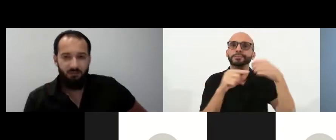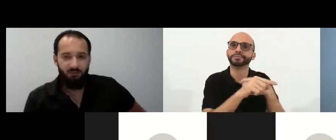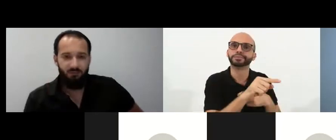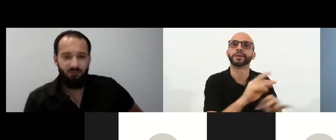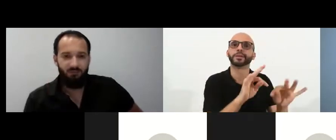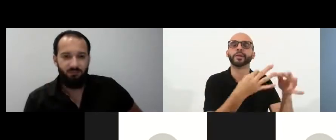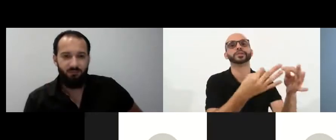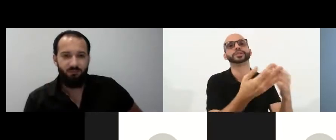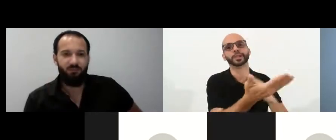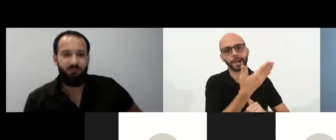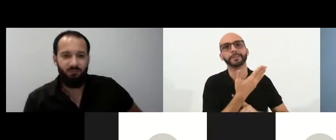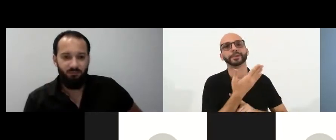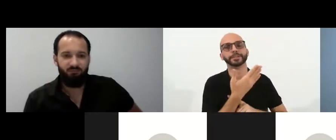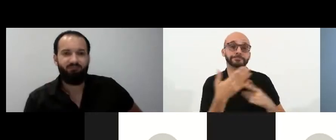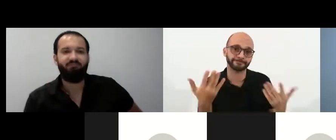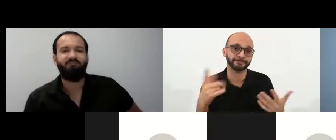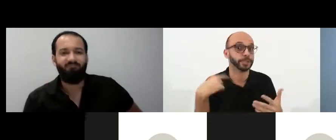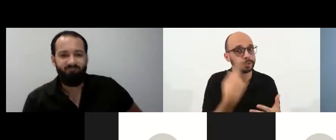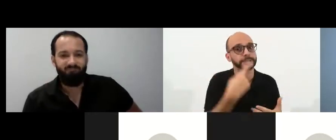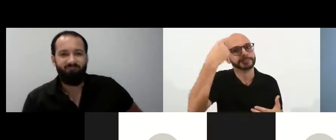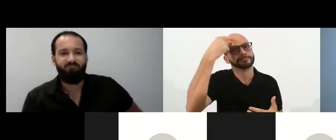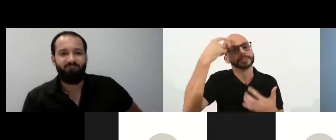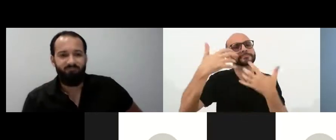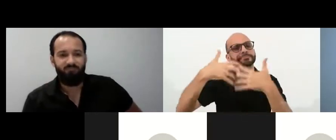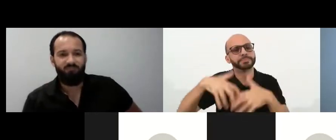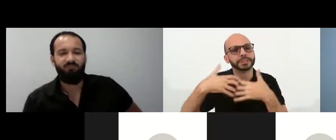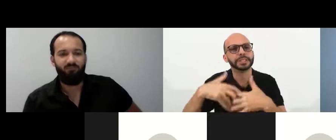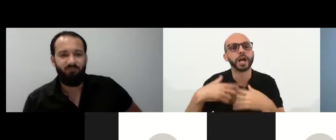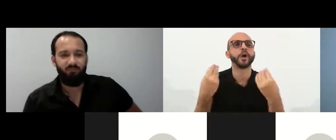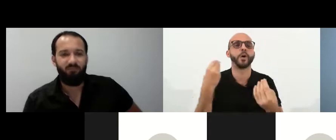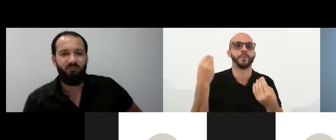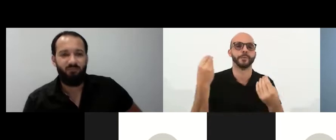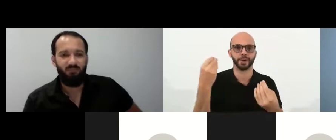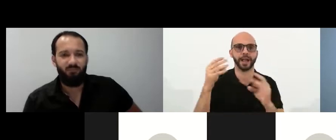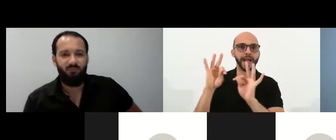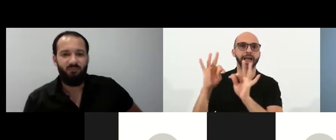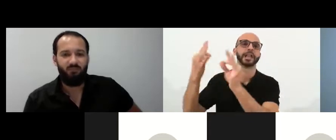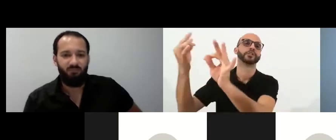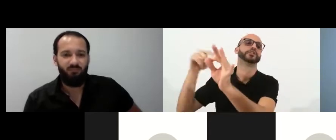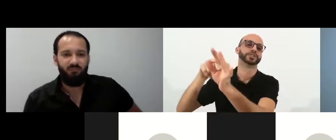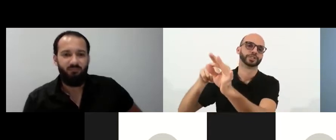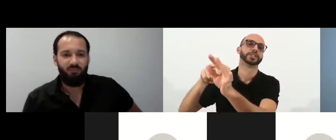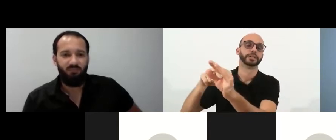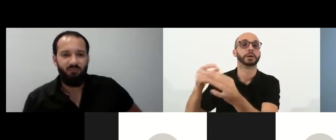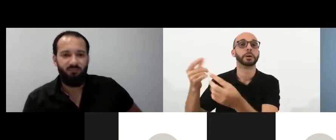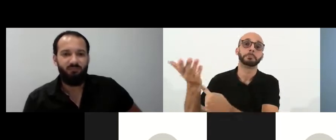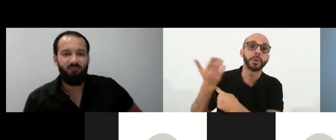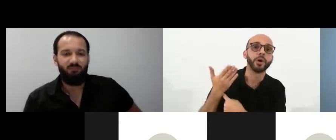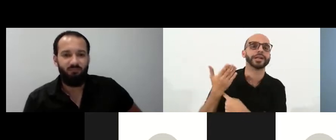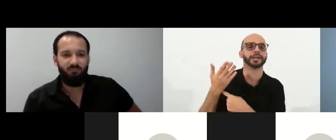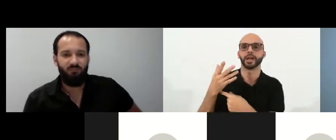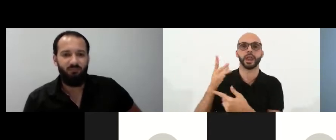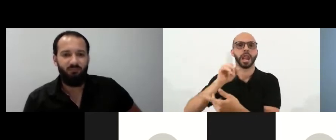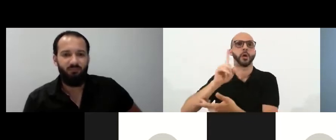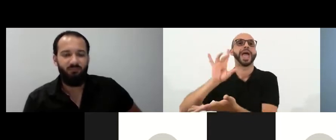que não se recordam do sinal. Então é uma forma de auxiliar. Então, nós pensando, essa tecnologia